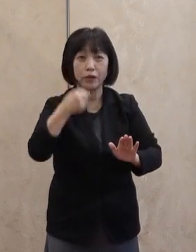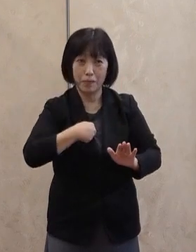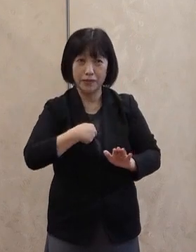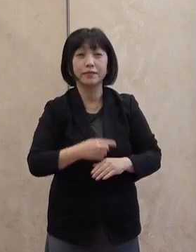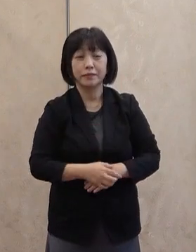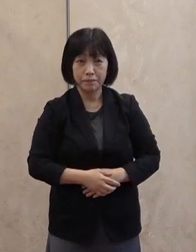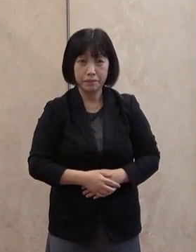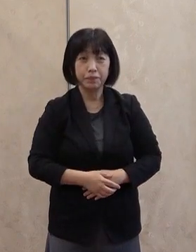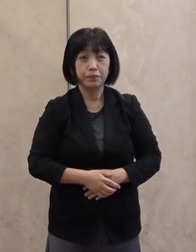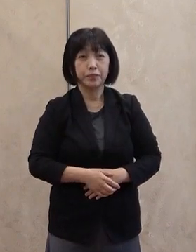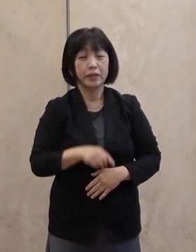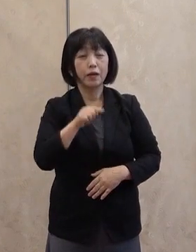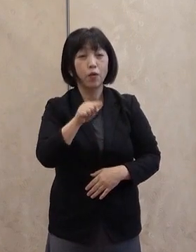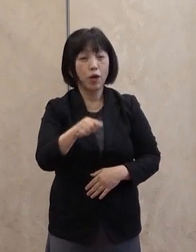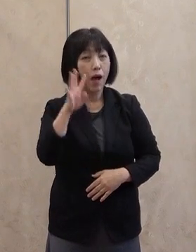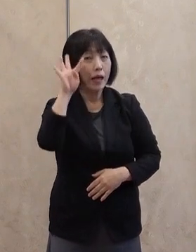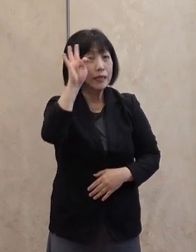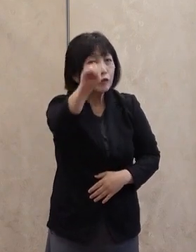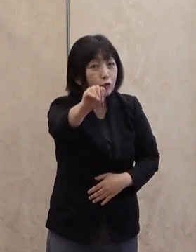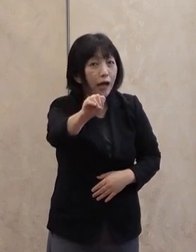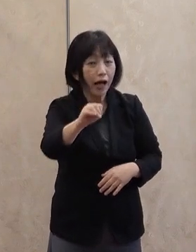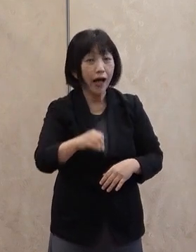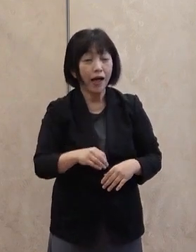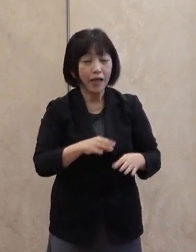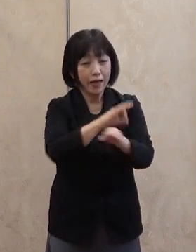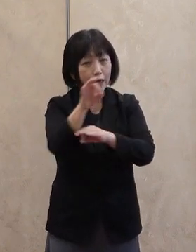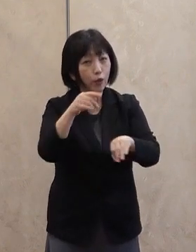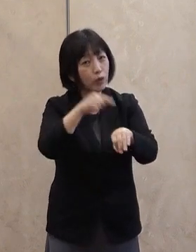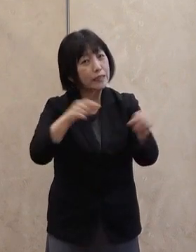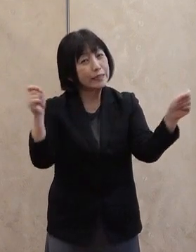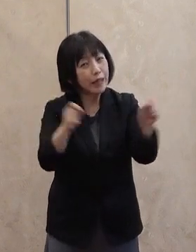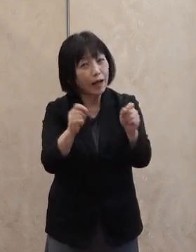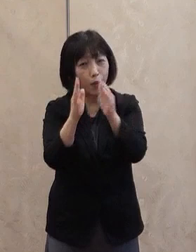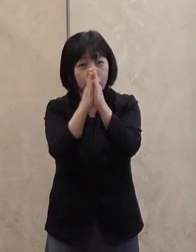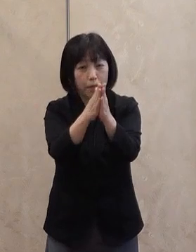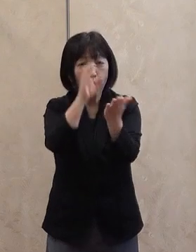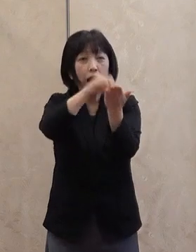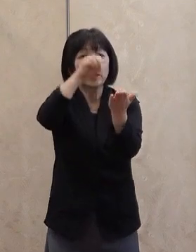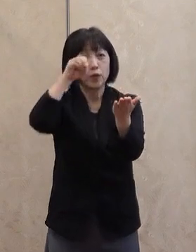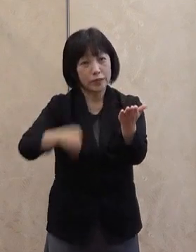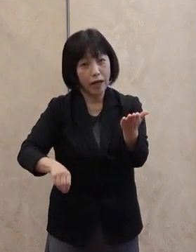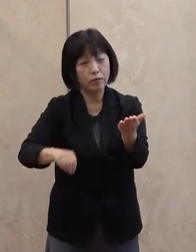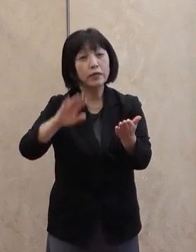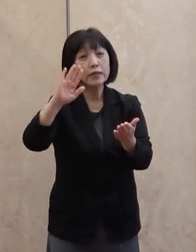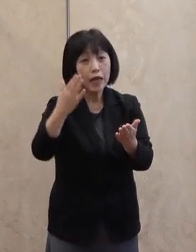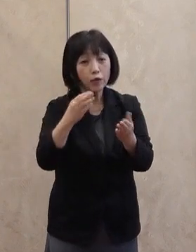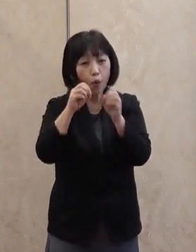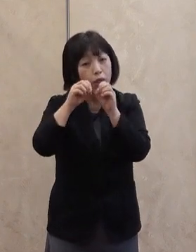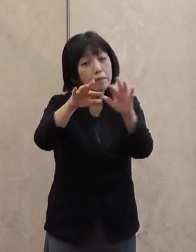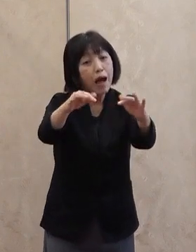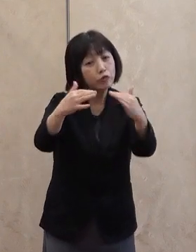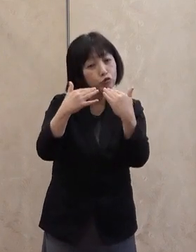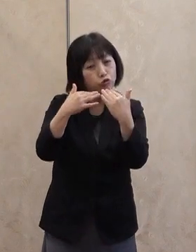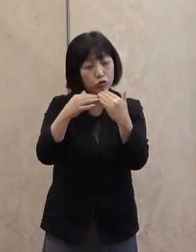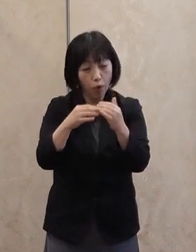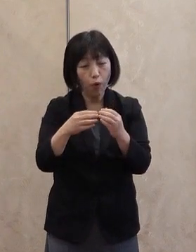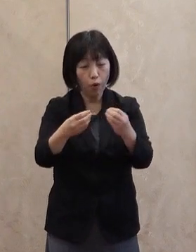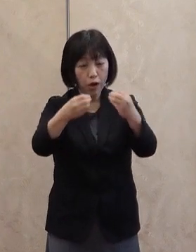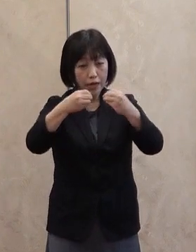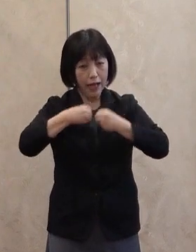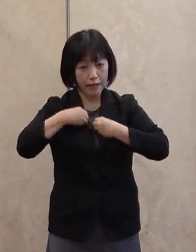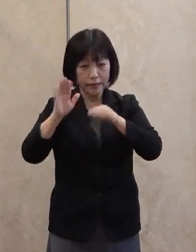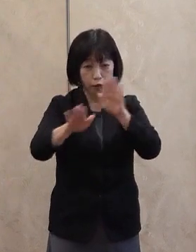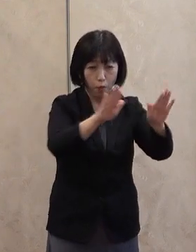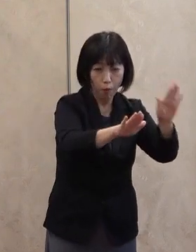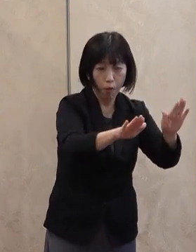これはいつか時短要請も解除になりますけど、時短要請解除になってもこれについては続けていくことができますから、飛沫感染に強